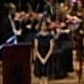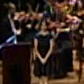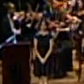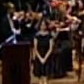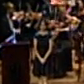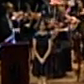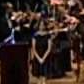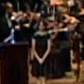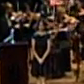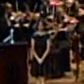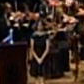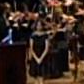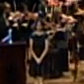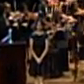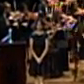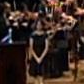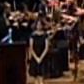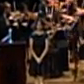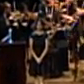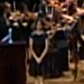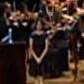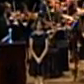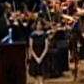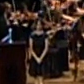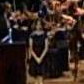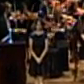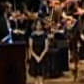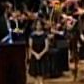Eric, muy rapidito entonces.